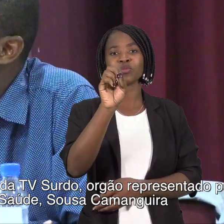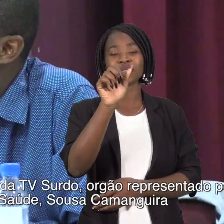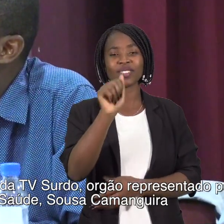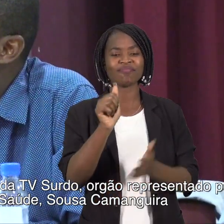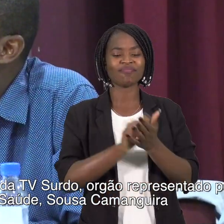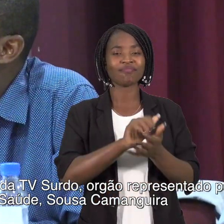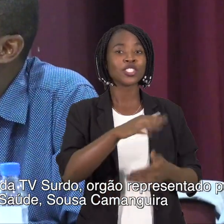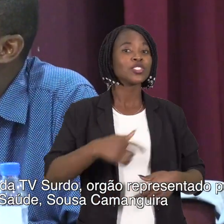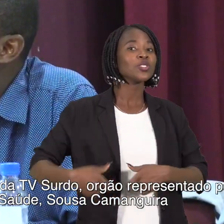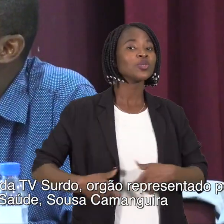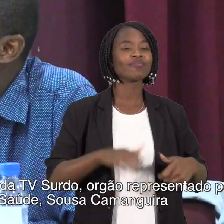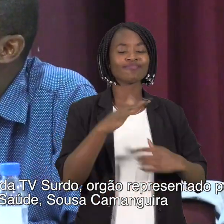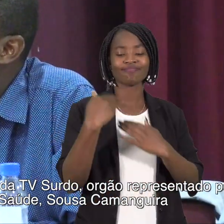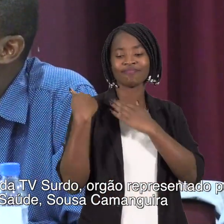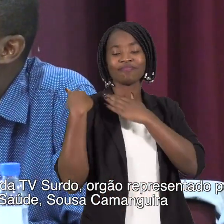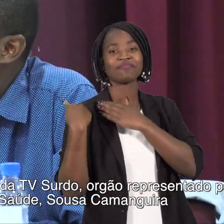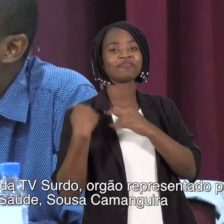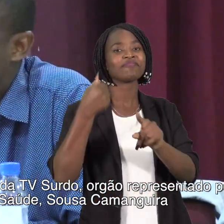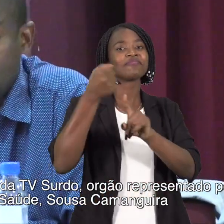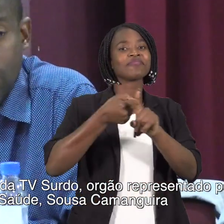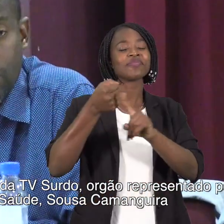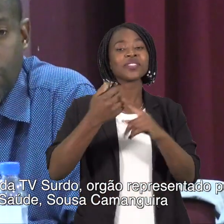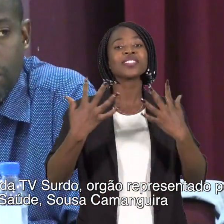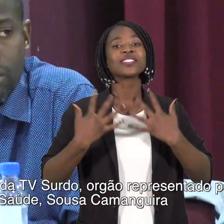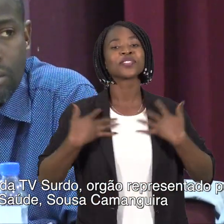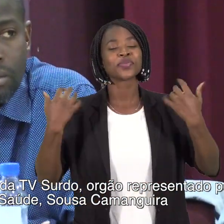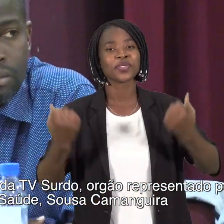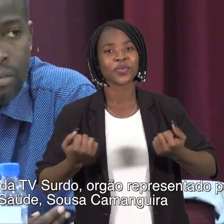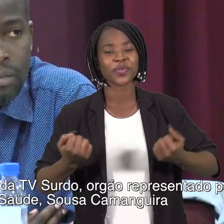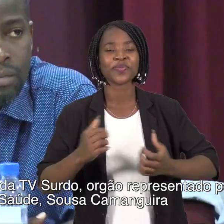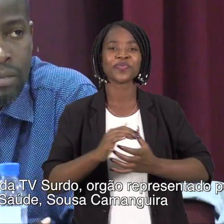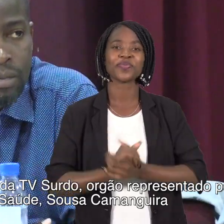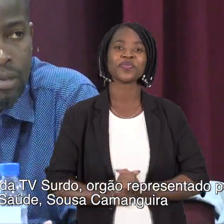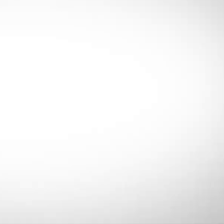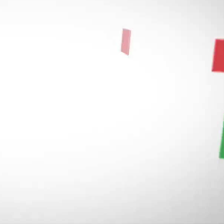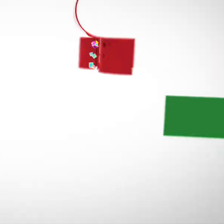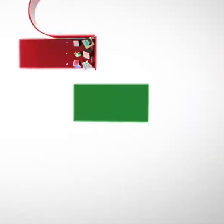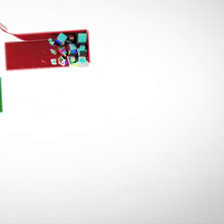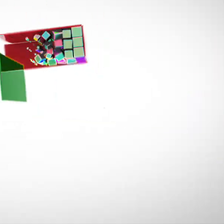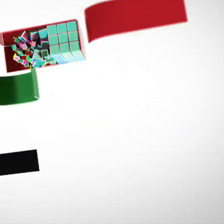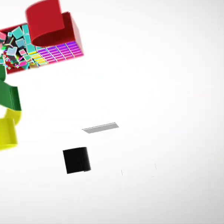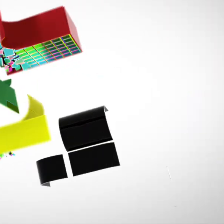representado pelo gestor de Advocacia e Saúde, Souza Camanguira.